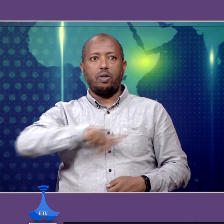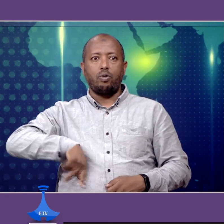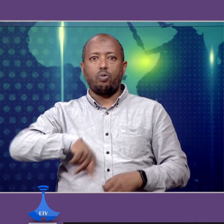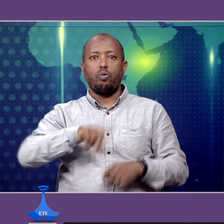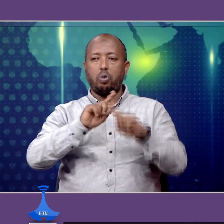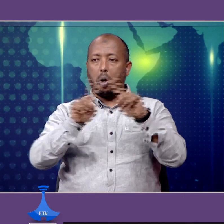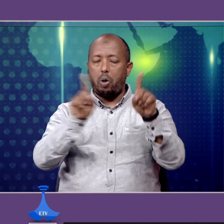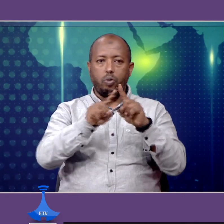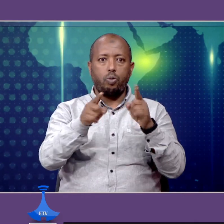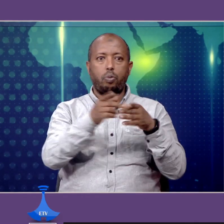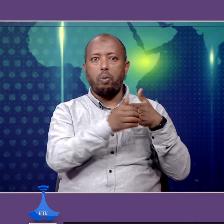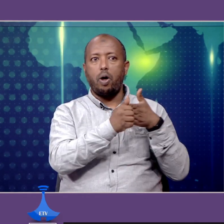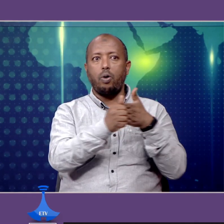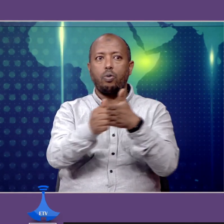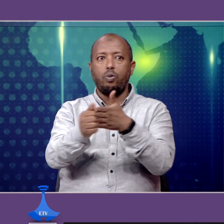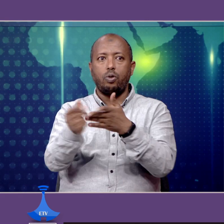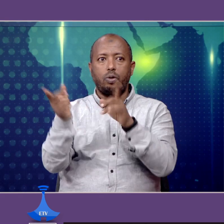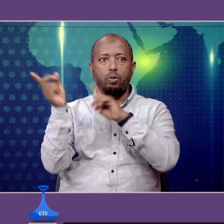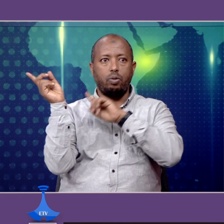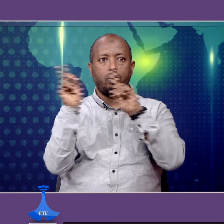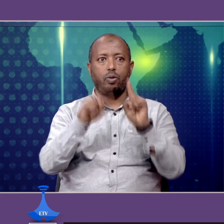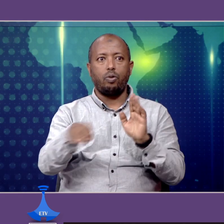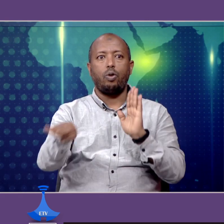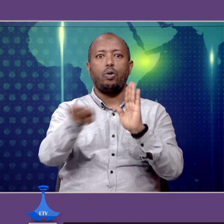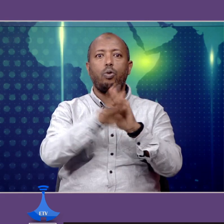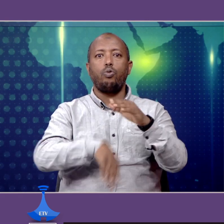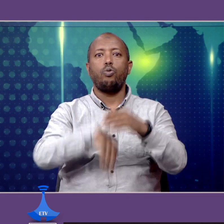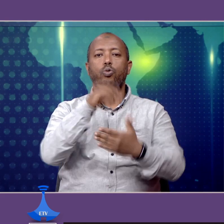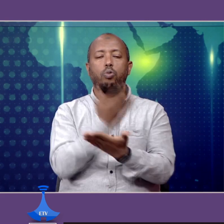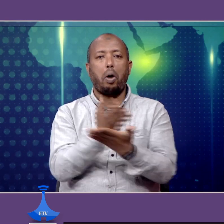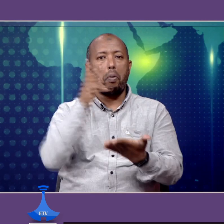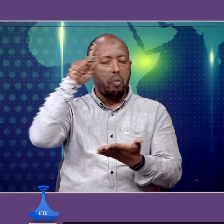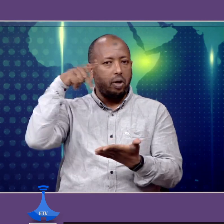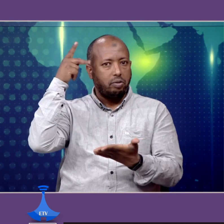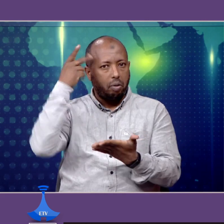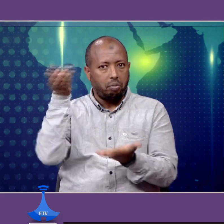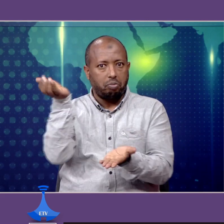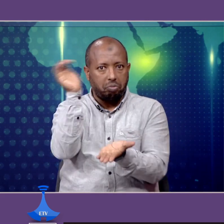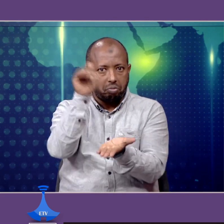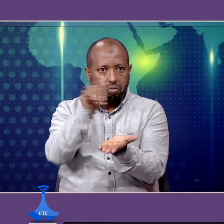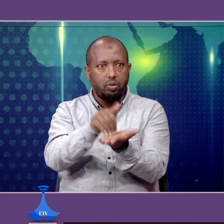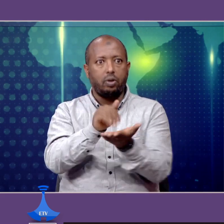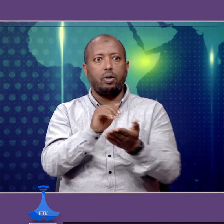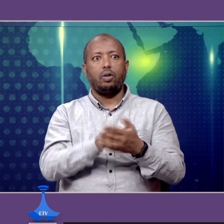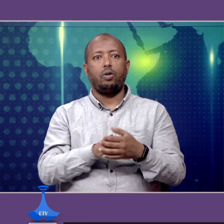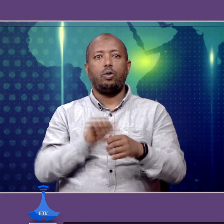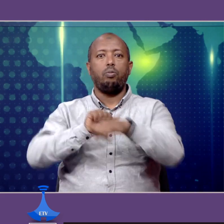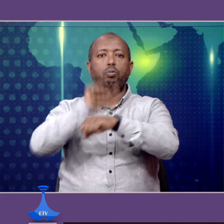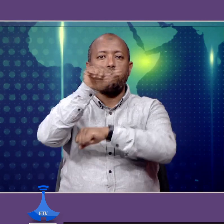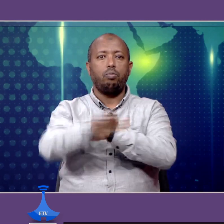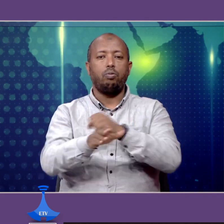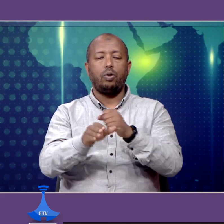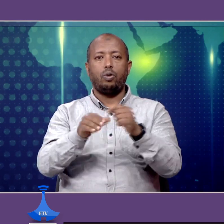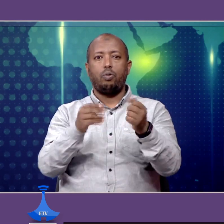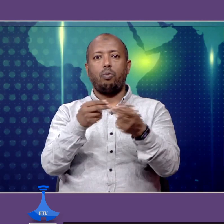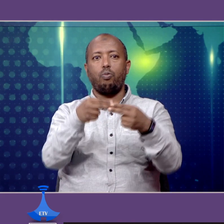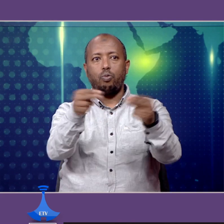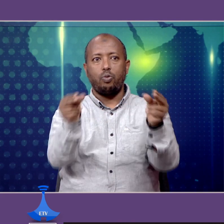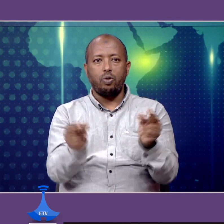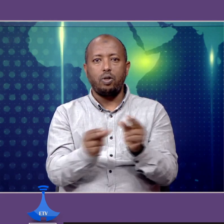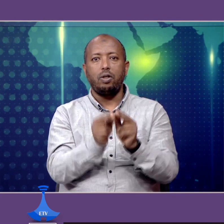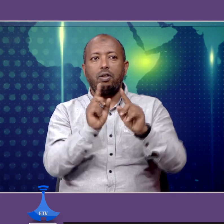ፕሬዝዳንቶች የተመሩ 7 ሀገራት ደግሞ በውጭ ጉዳይ ሚኒስትሮች የተመሩ ልዑካን ቡድን እንዲሁም 2